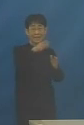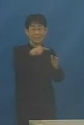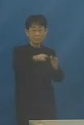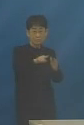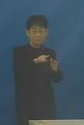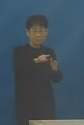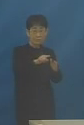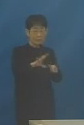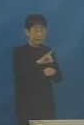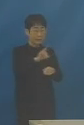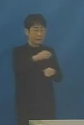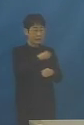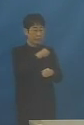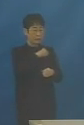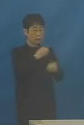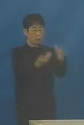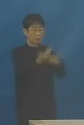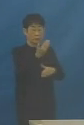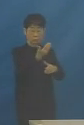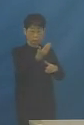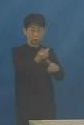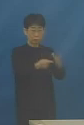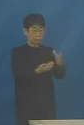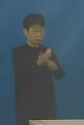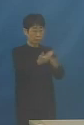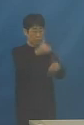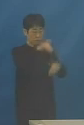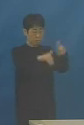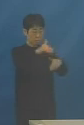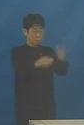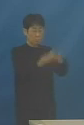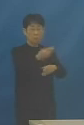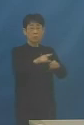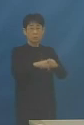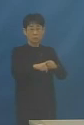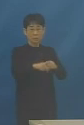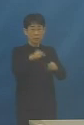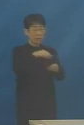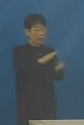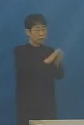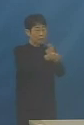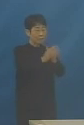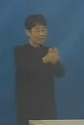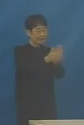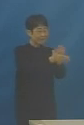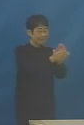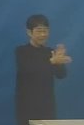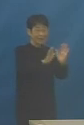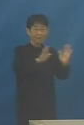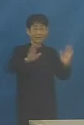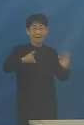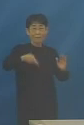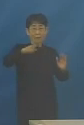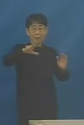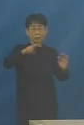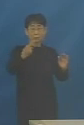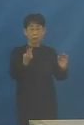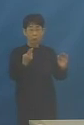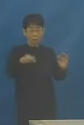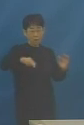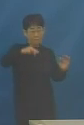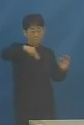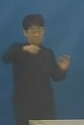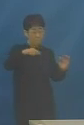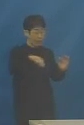aこれらの各あのでパクトマーダーの鍵ですねでバクマン